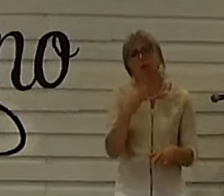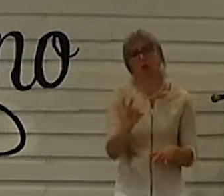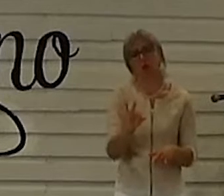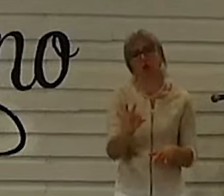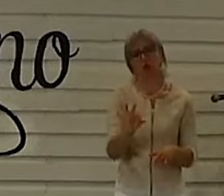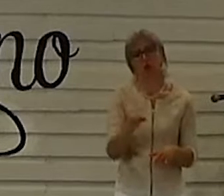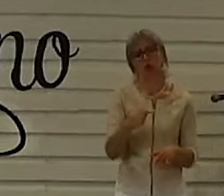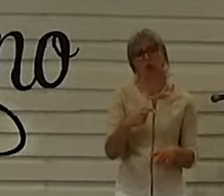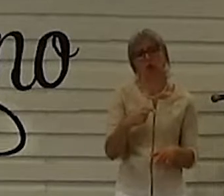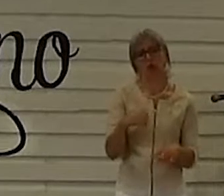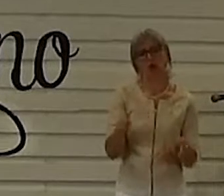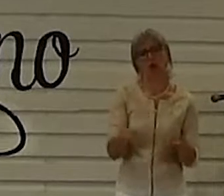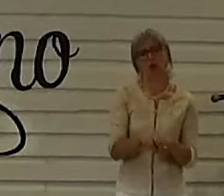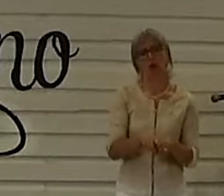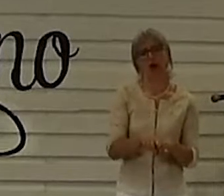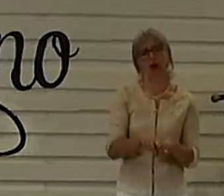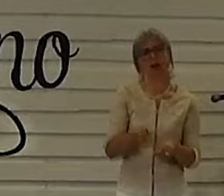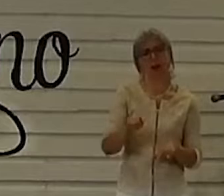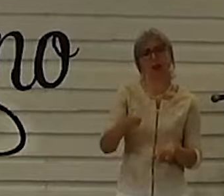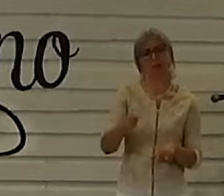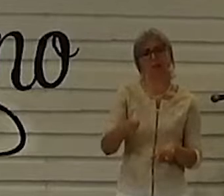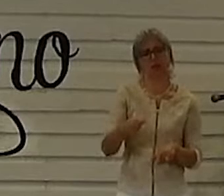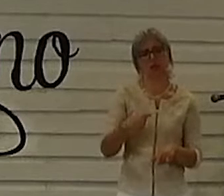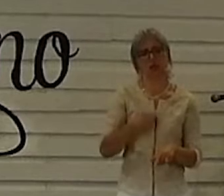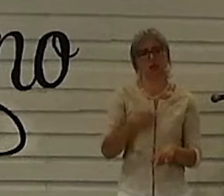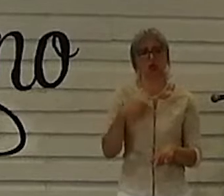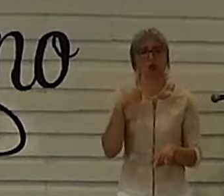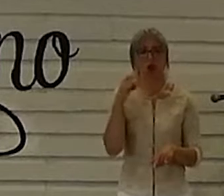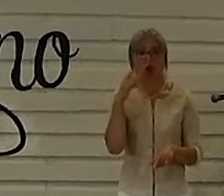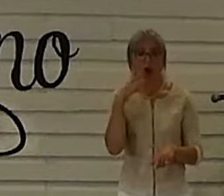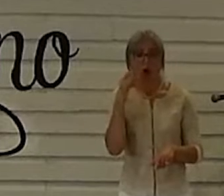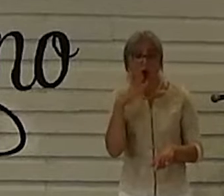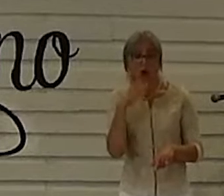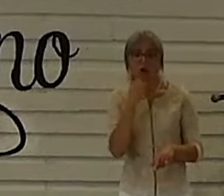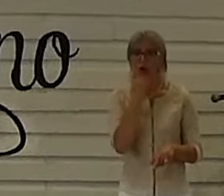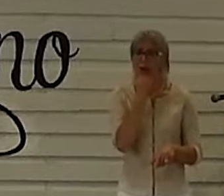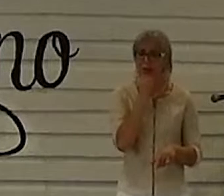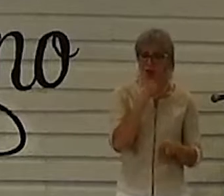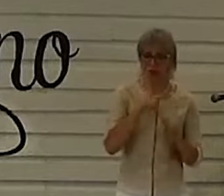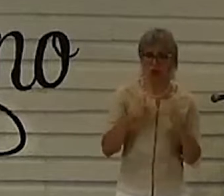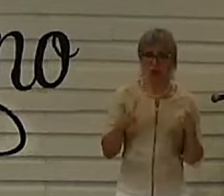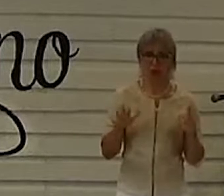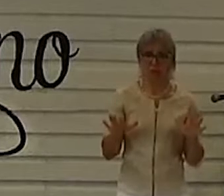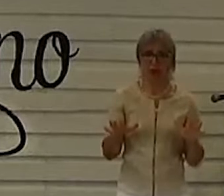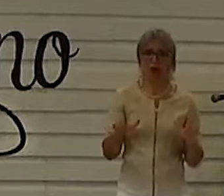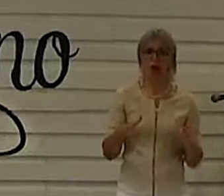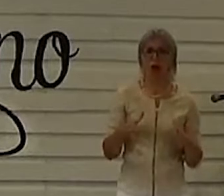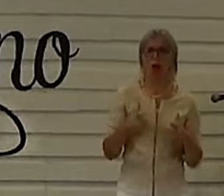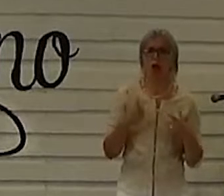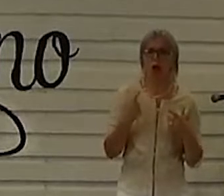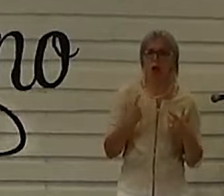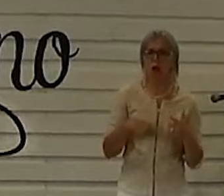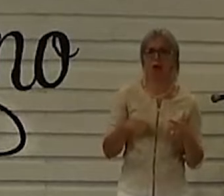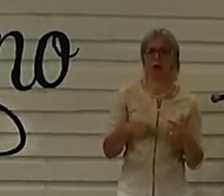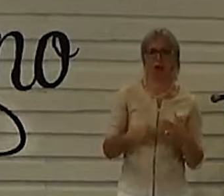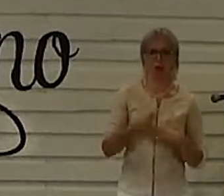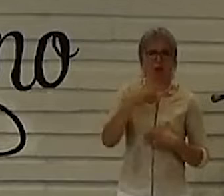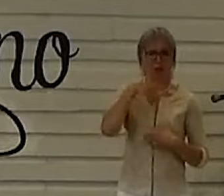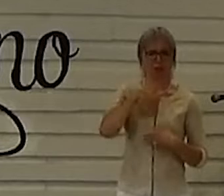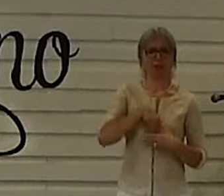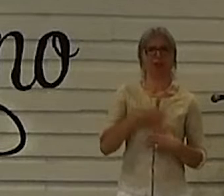abbiamo, ma quello che abbiamo te lo diamo nel nome di Gesù, si guarito.